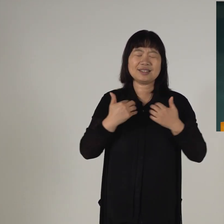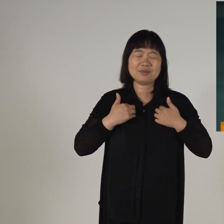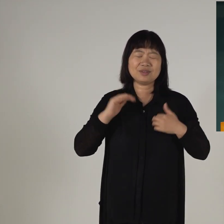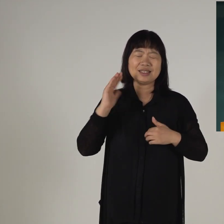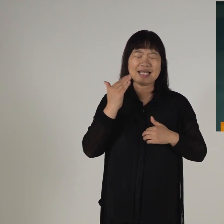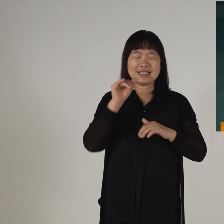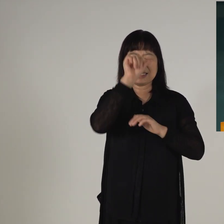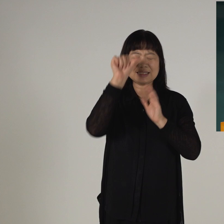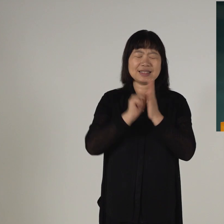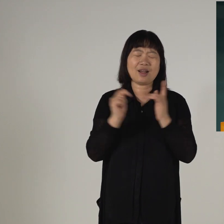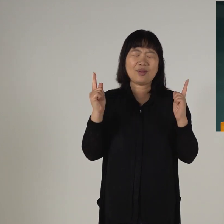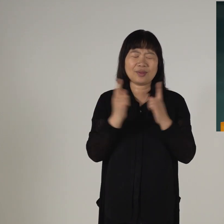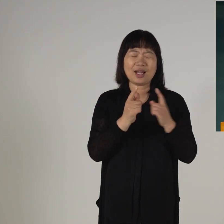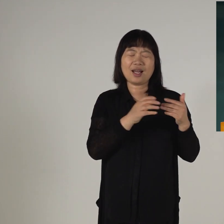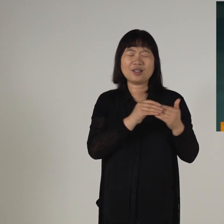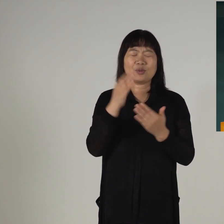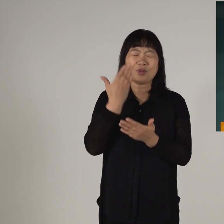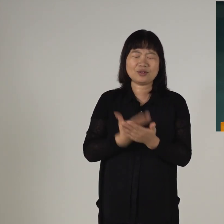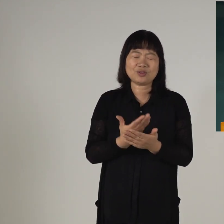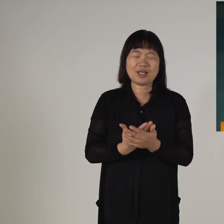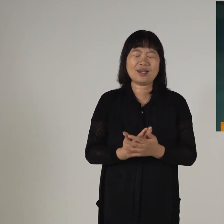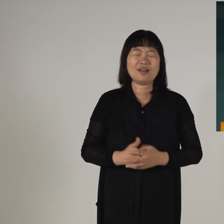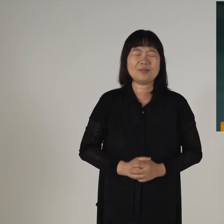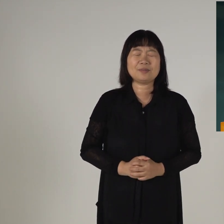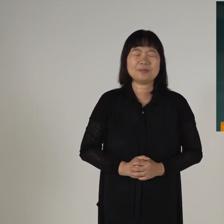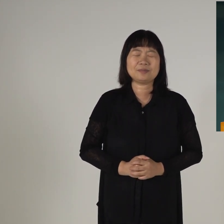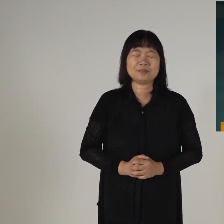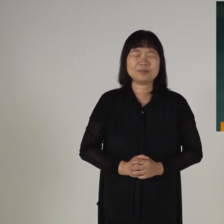되는 인생이 되도록 이끌어 주시옵소서.